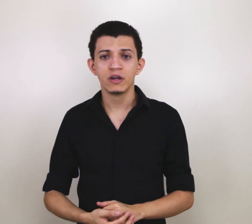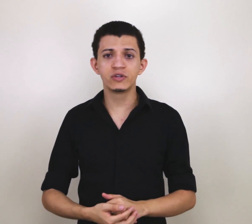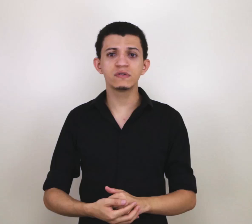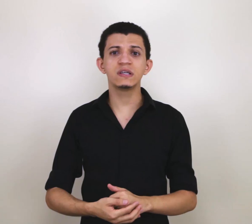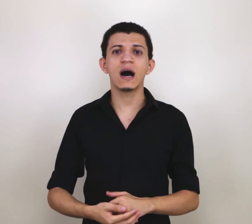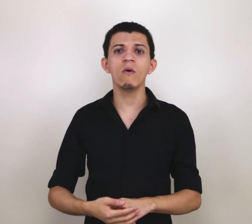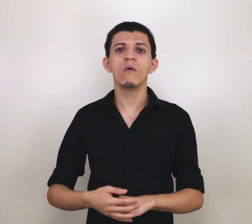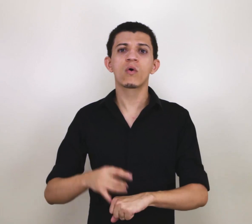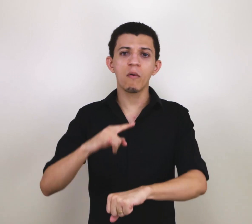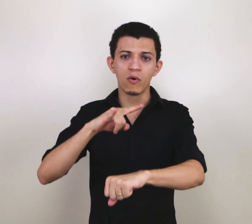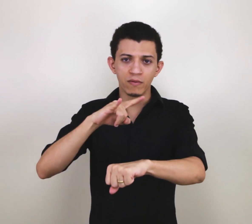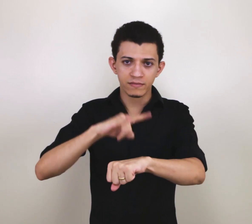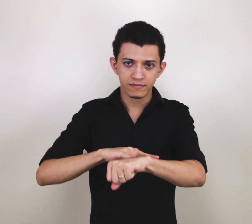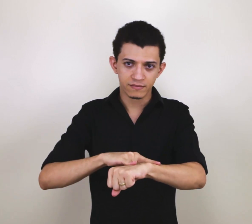de um sinal comum.